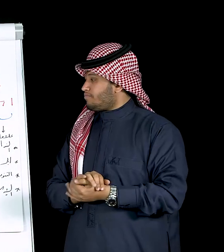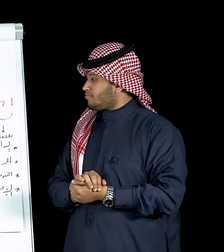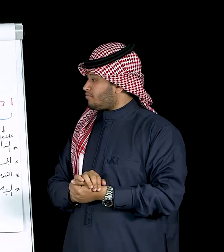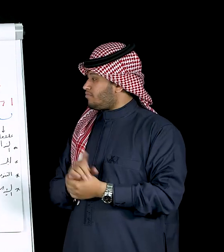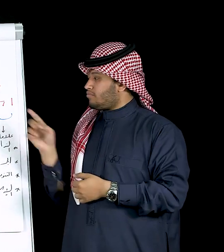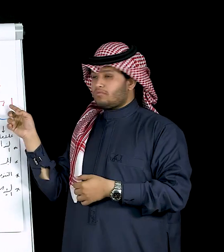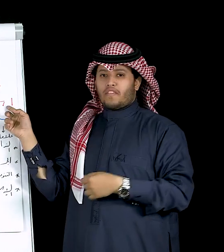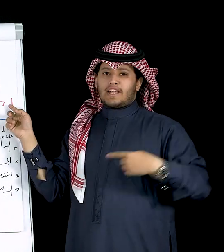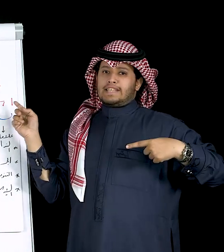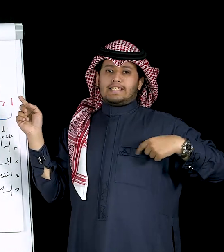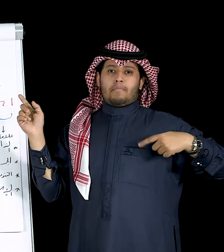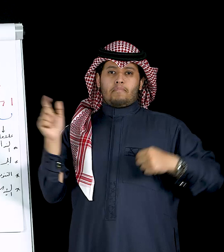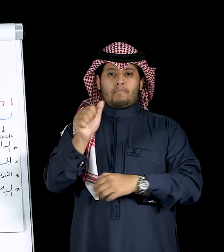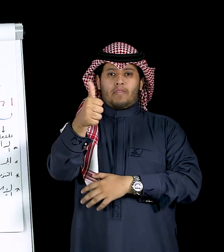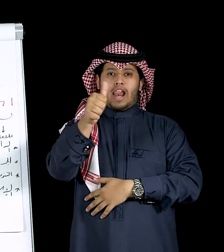الاسم،